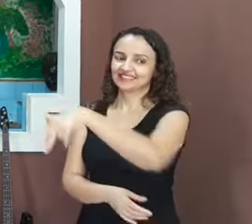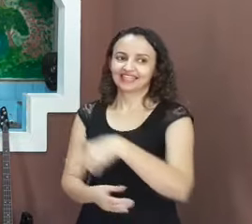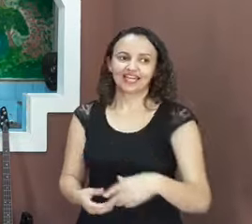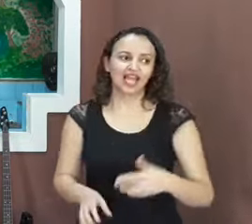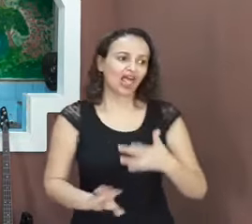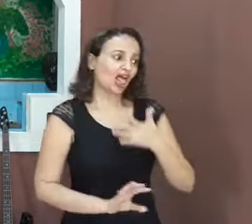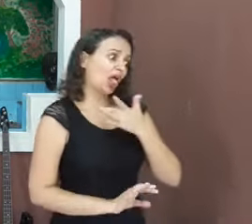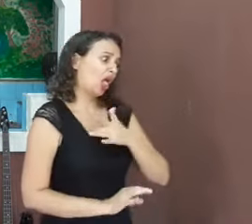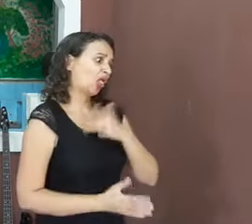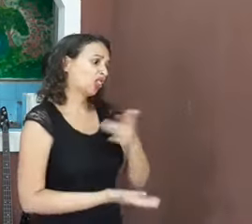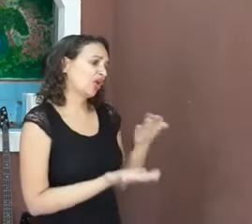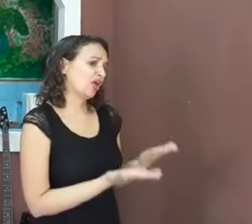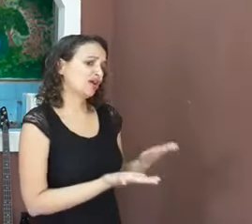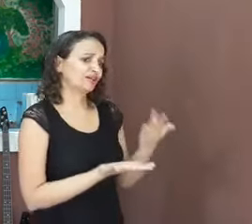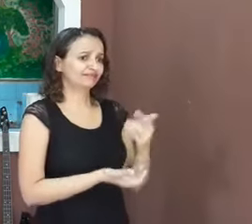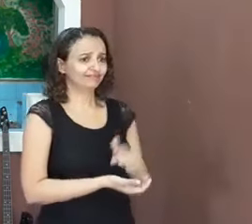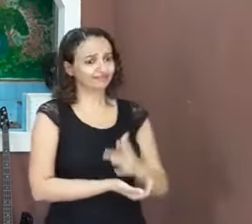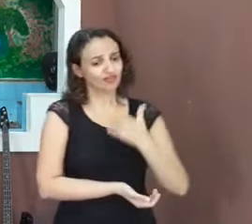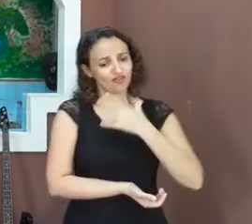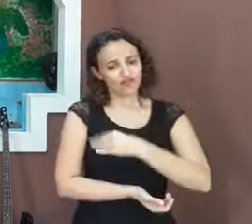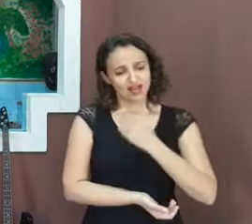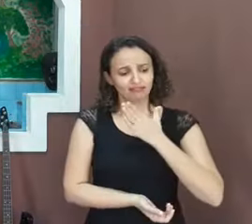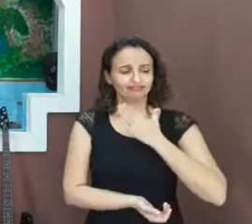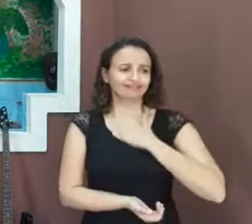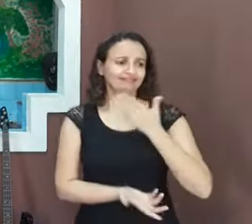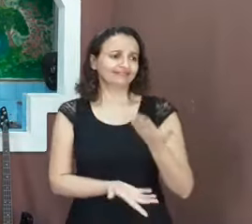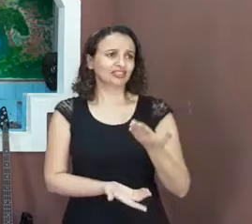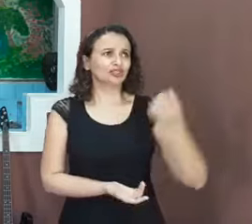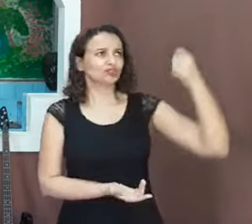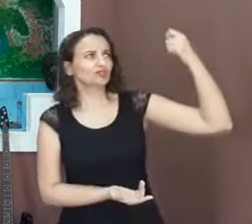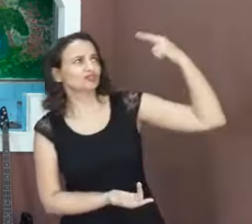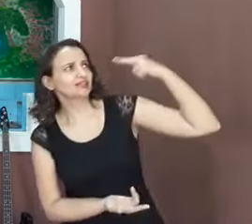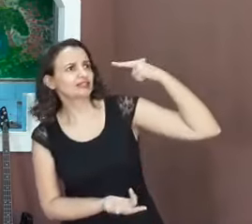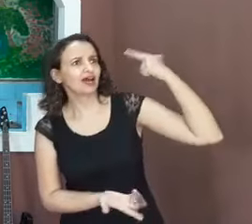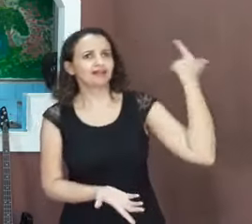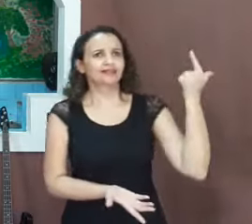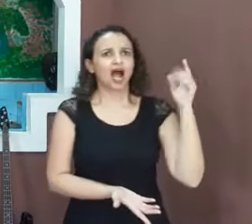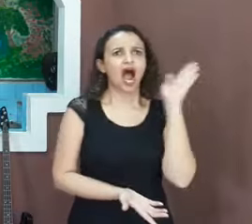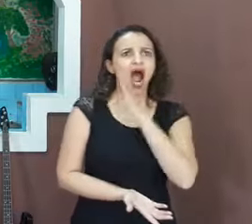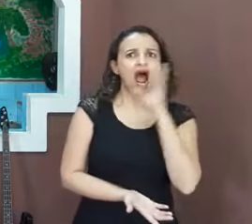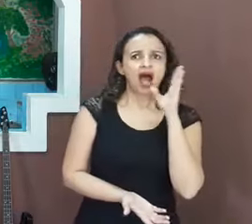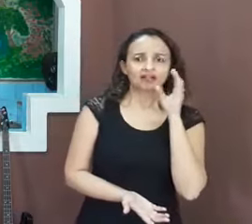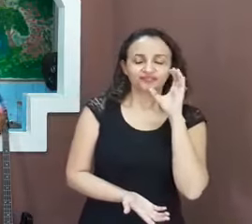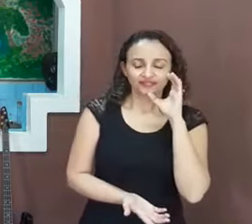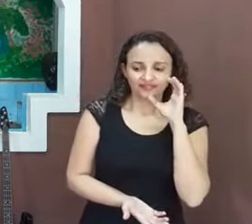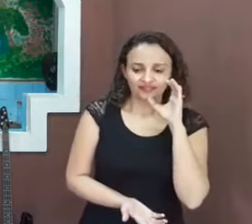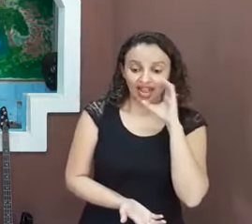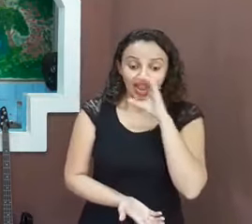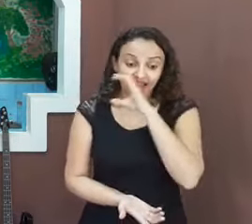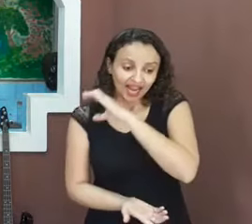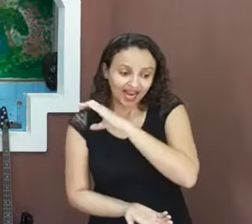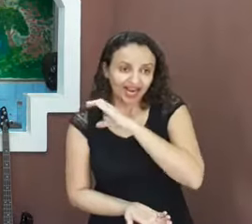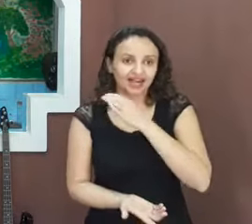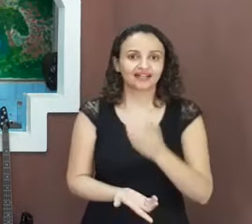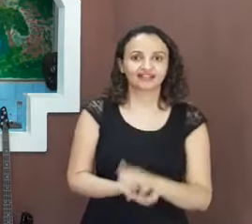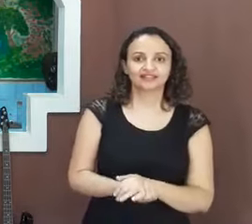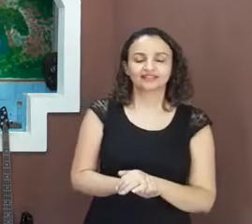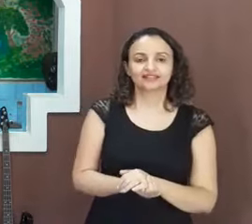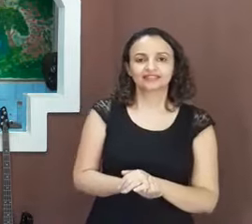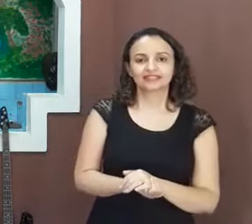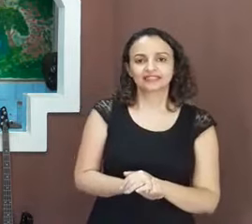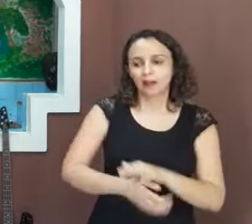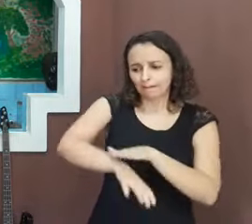Tadinho de meu filhinho, Gessé. O sol está quente. Vai queimar a cutis dele. Não